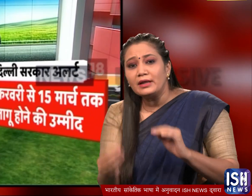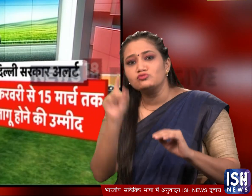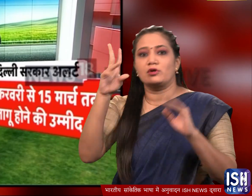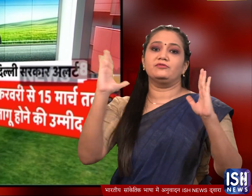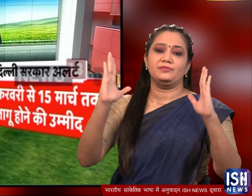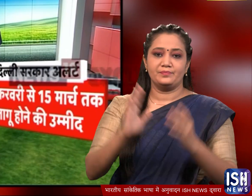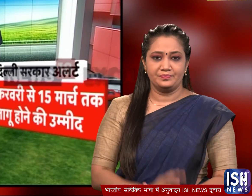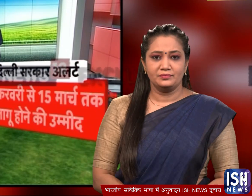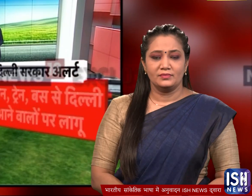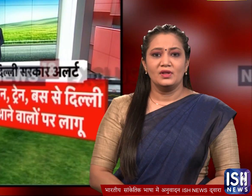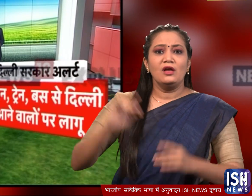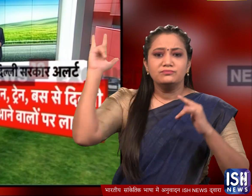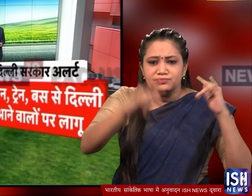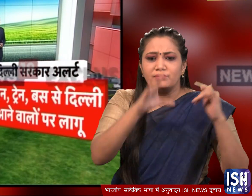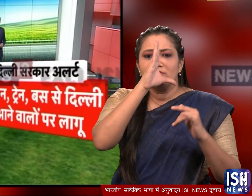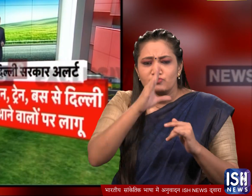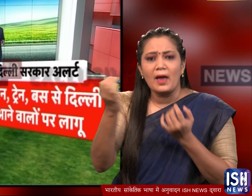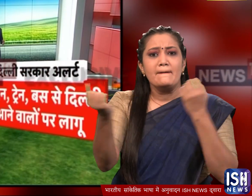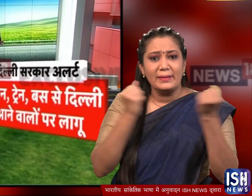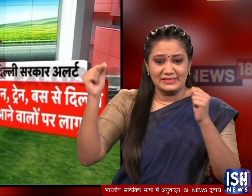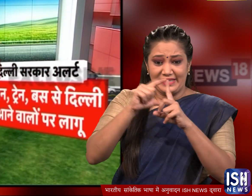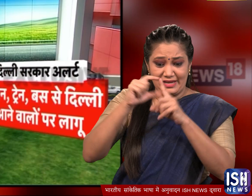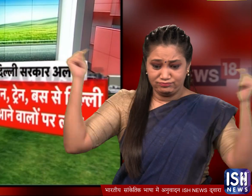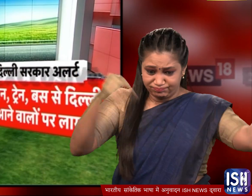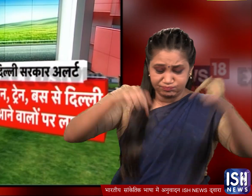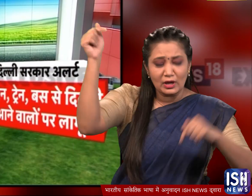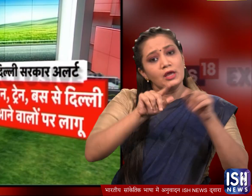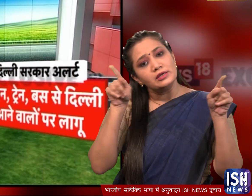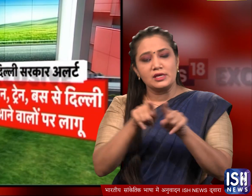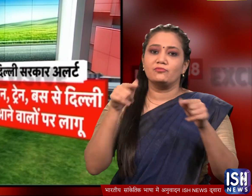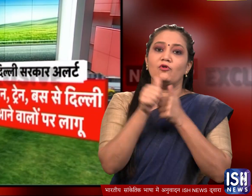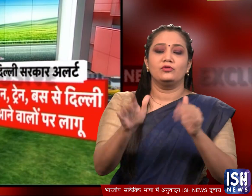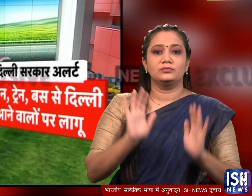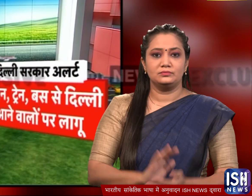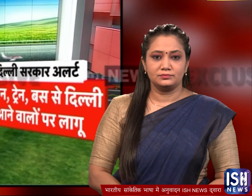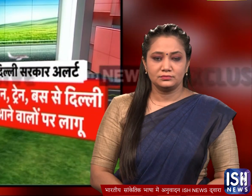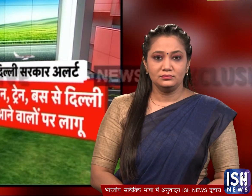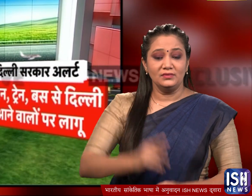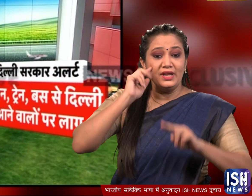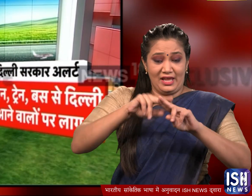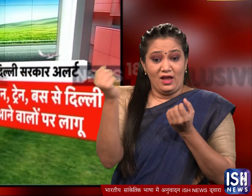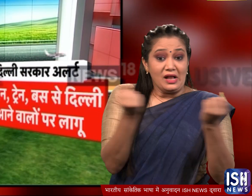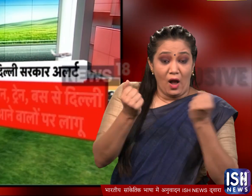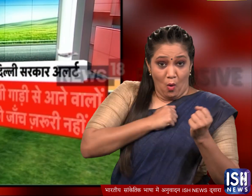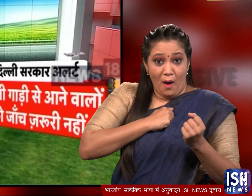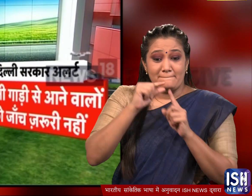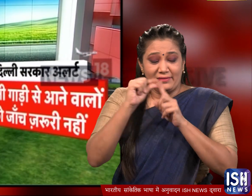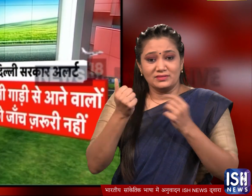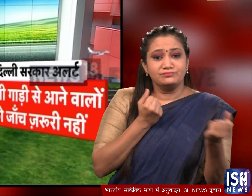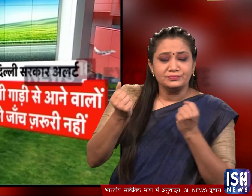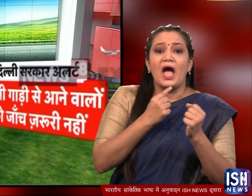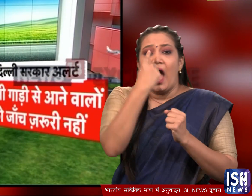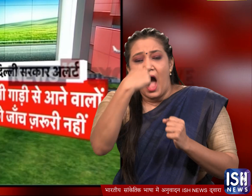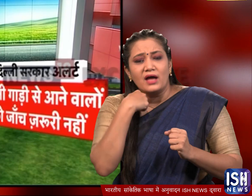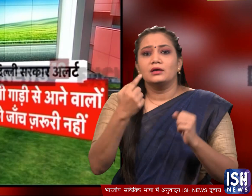चलेगा। बताया तो यह भी जा रहा है कि विमान, ट्रेन और बस से राजधानी आने वाले लोगों पर ही ये लागू होगा, जबकि अपनी गाड़ियों से दिल्ली आने वाले